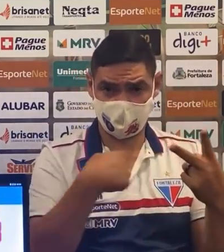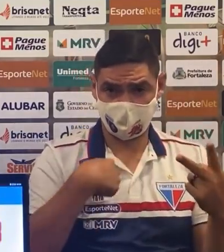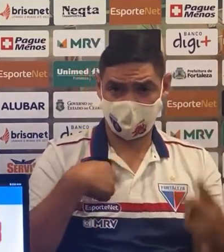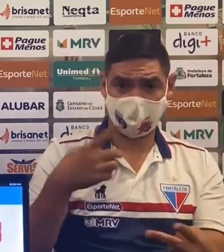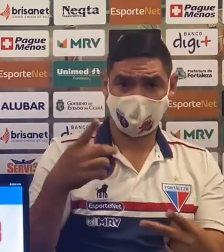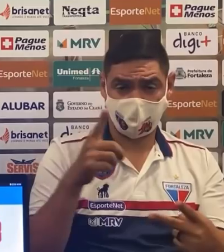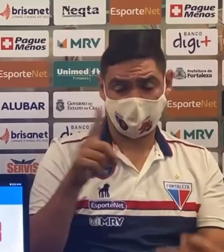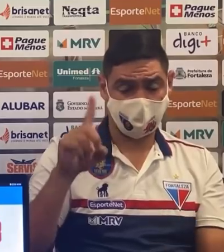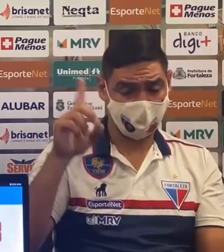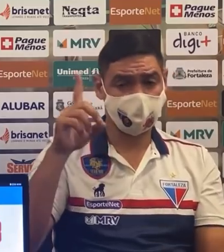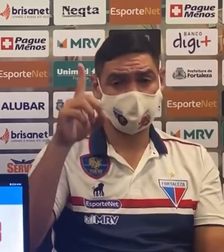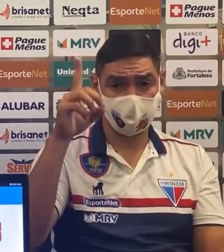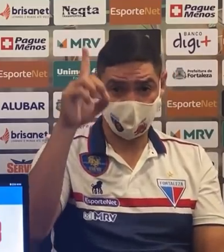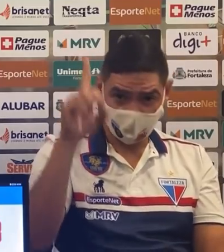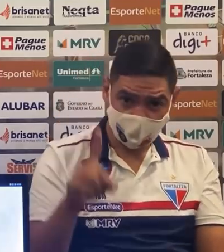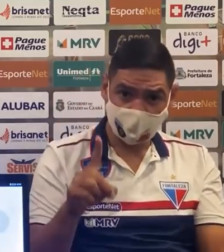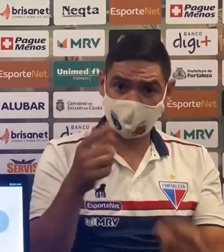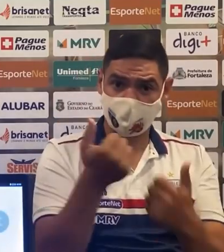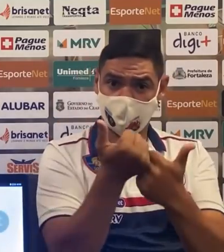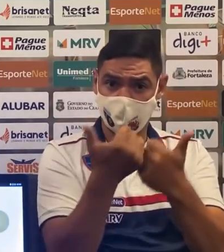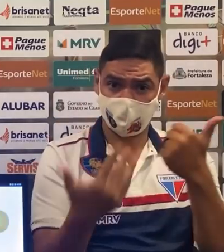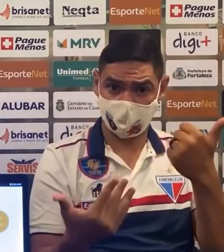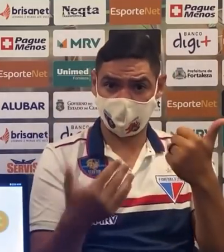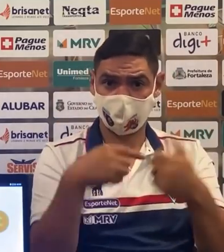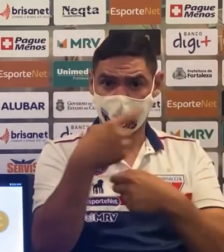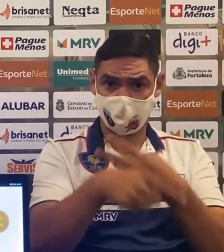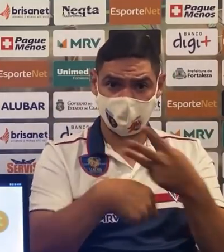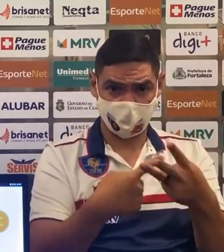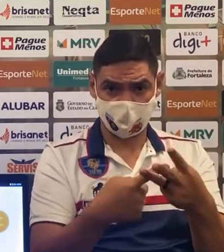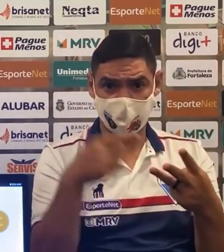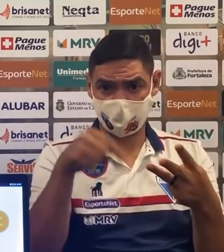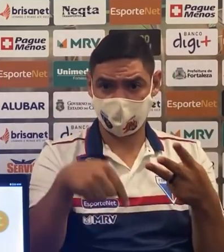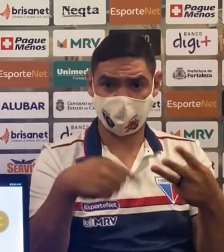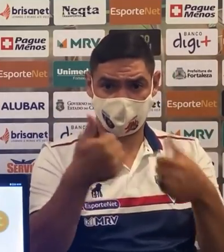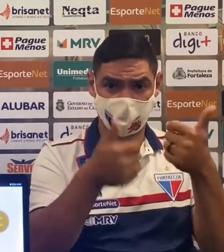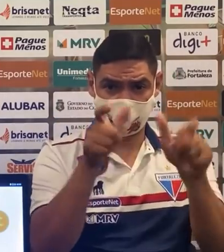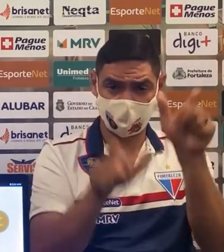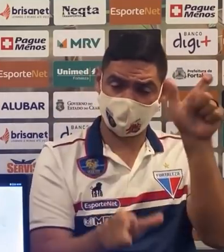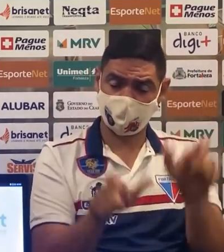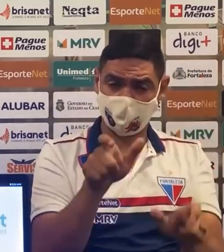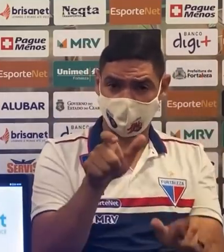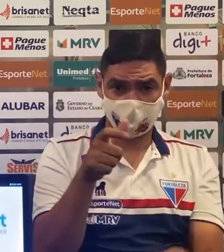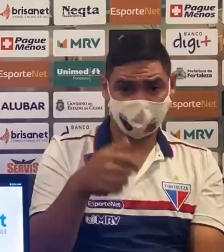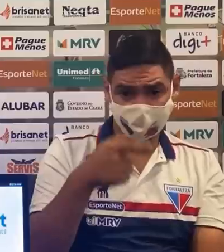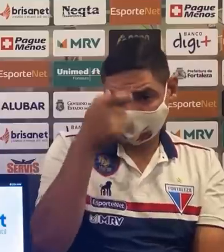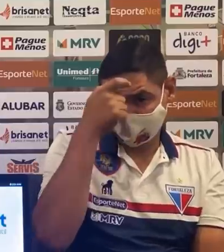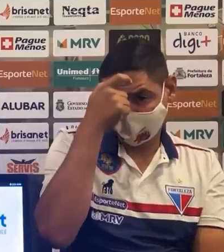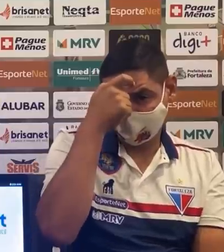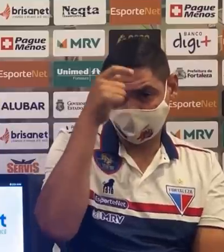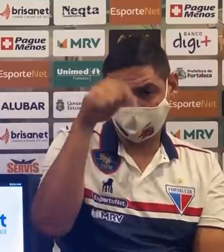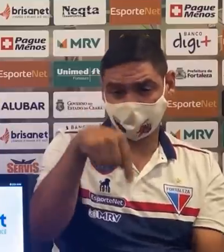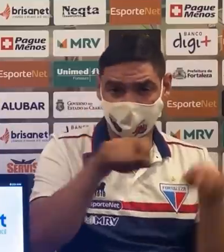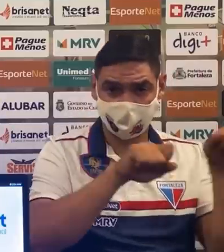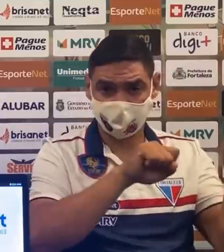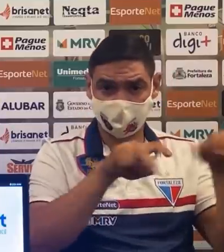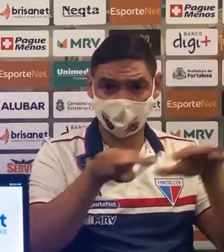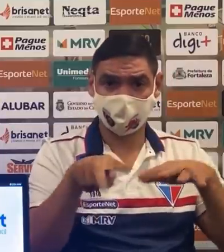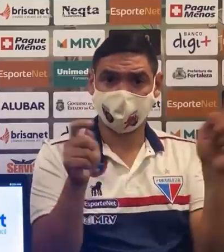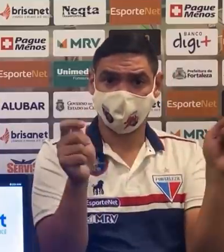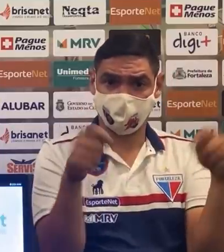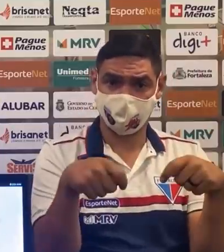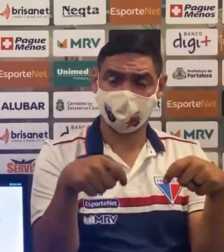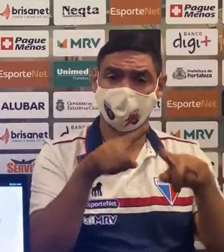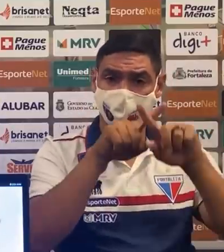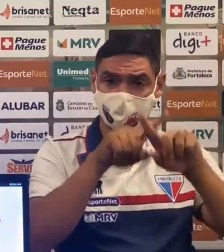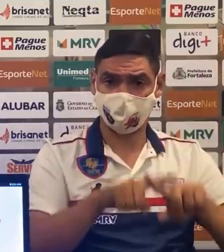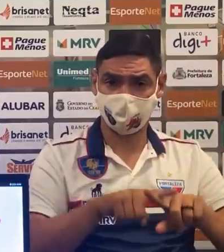um assumindo sua responsabilidade para voltar a retomar, a concentrar na semana, para que a gente possa fazer um jogo melhor